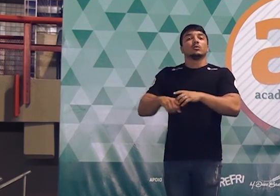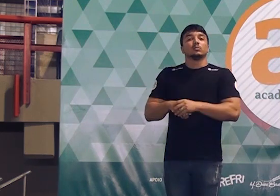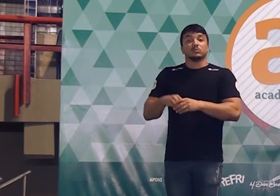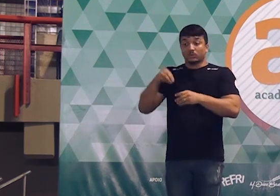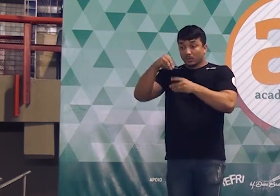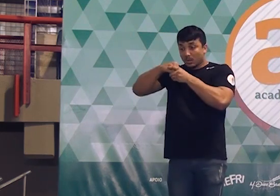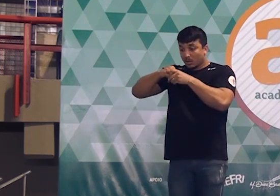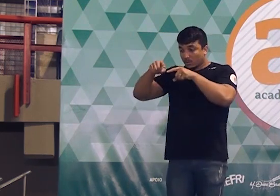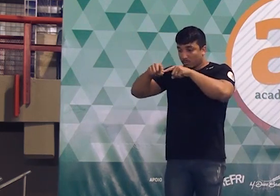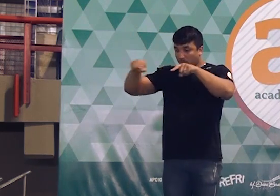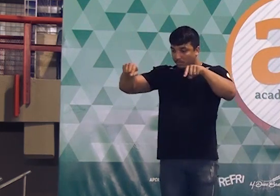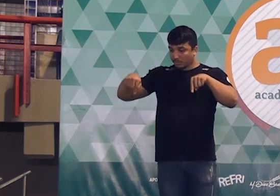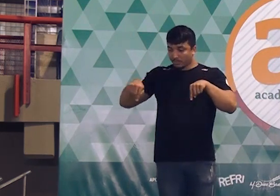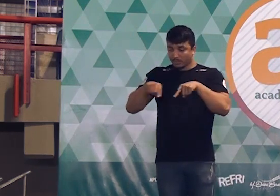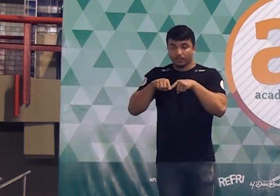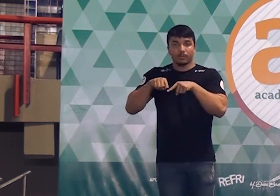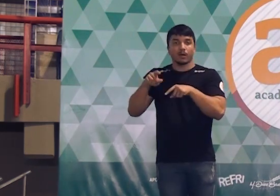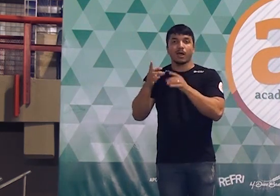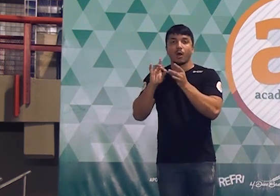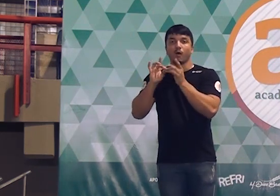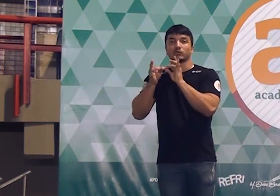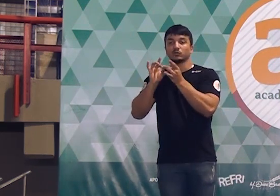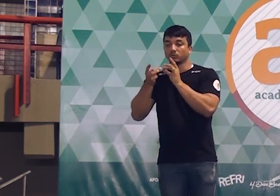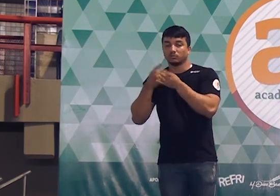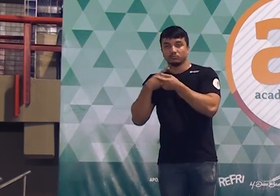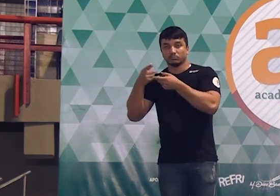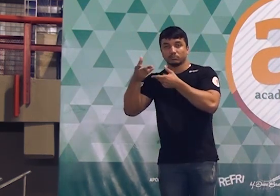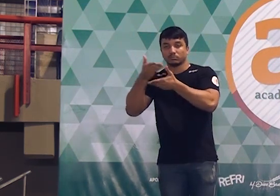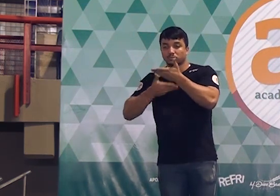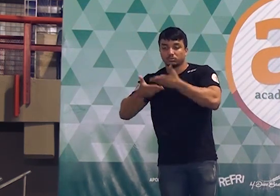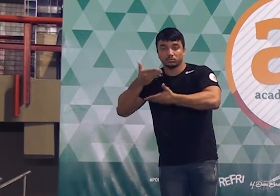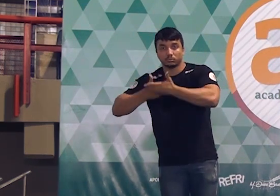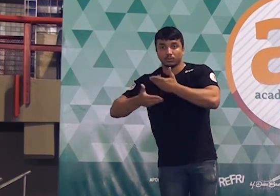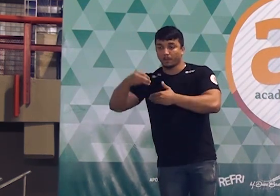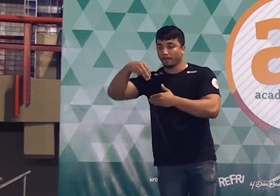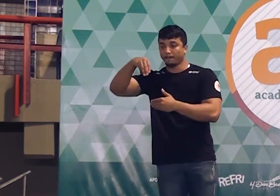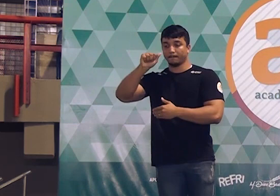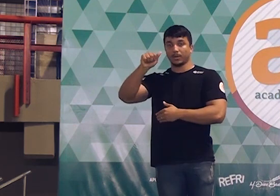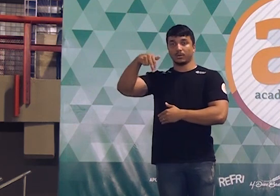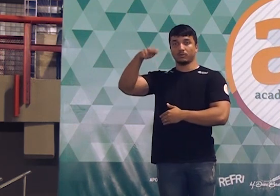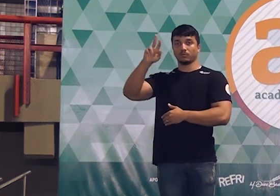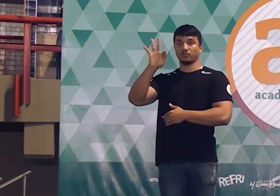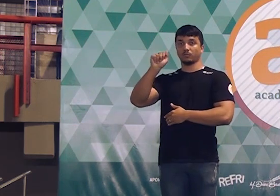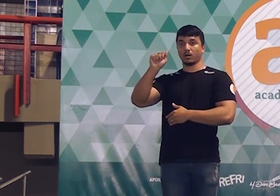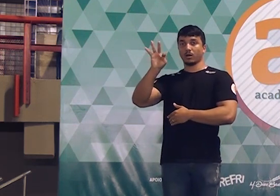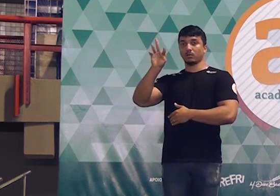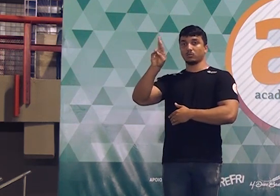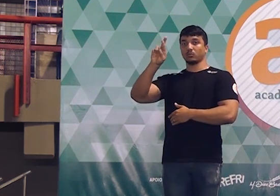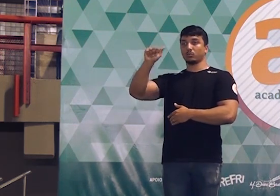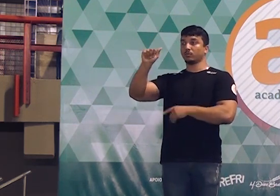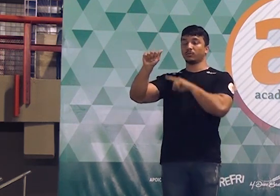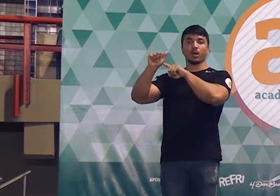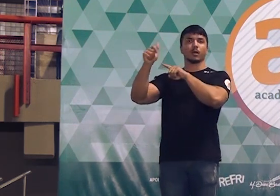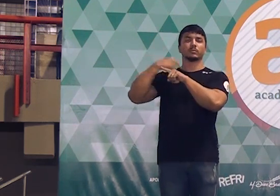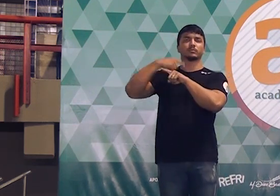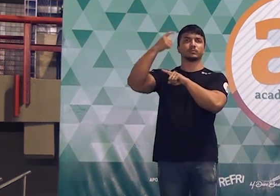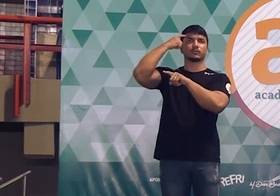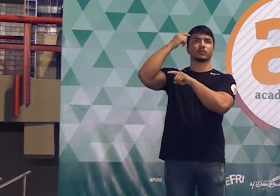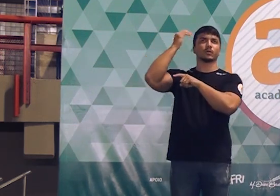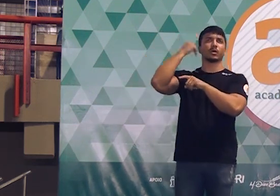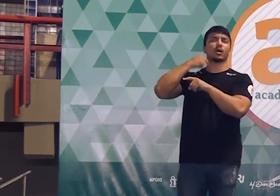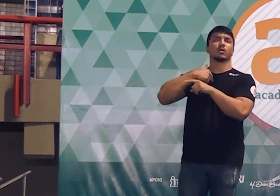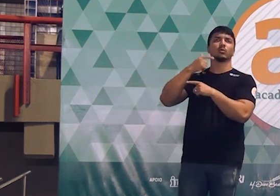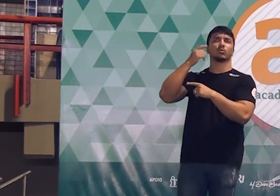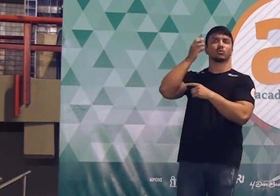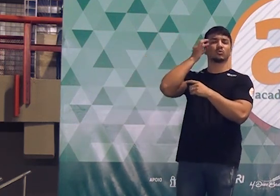Em oficinas. E aí começaram a nascer as oficinas de manufatura. Ei, tirem-me uma